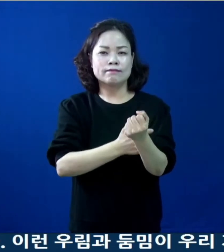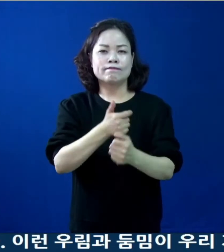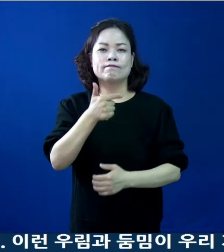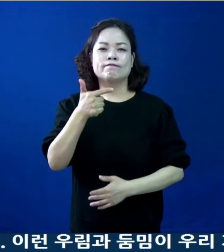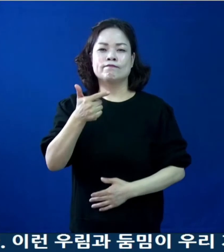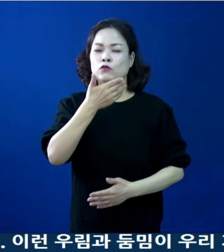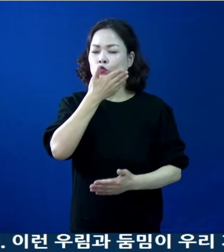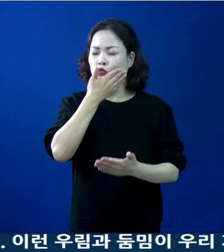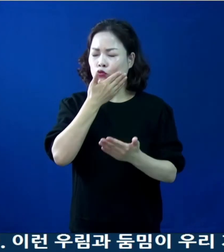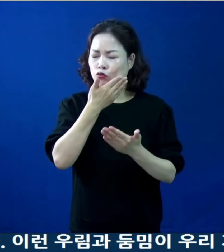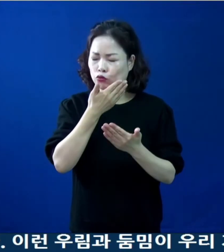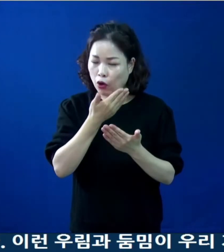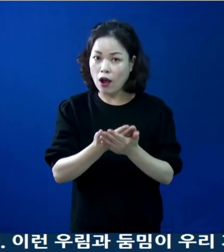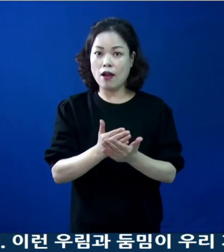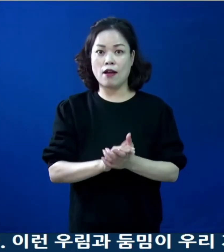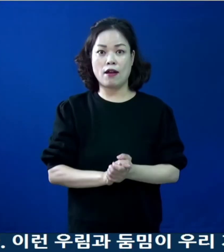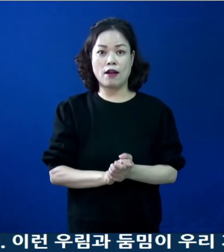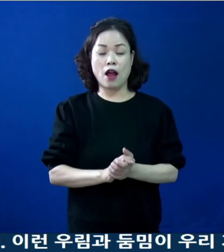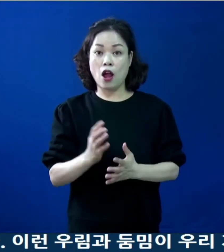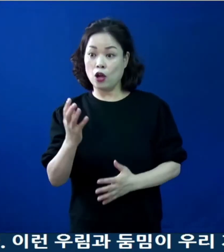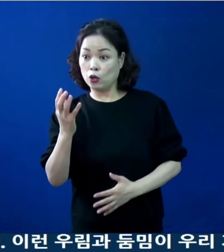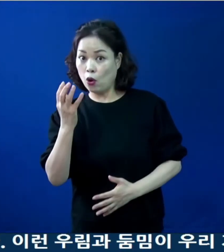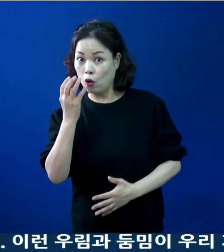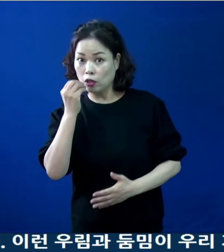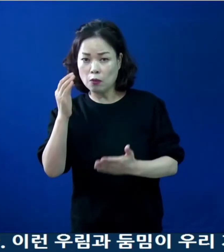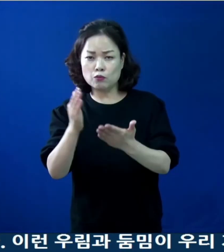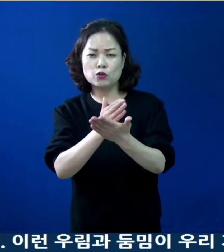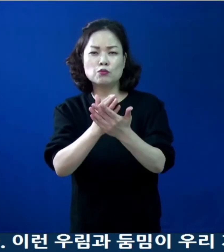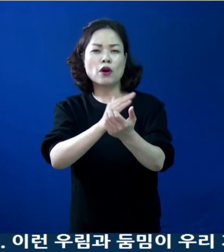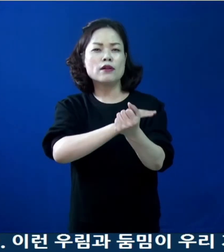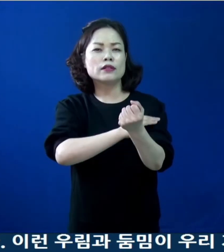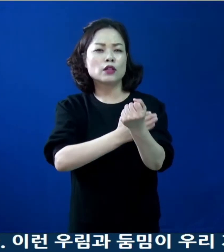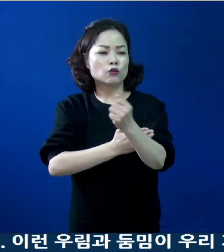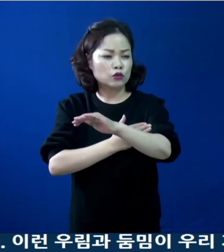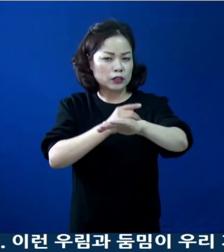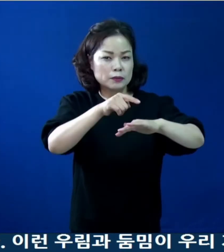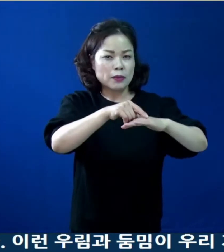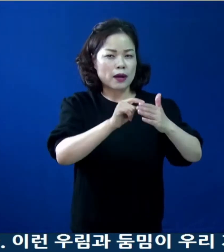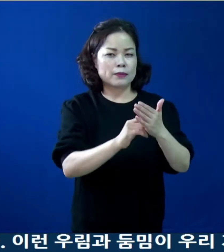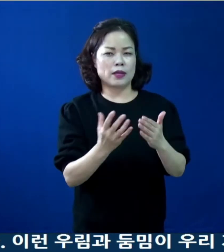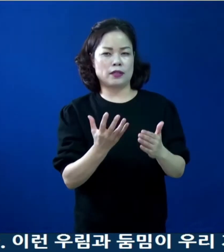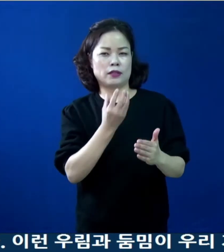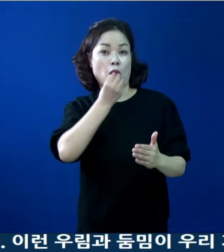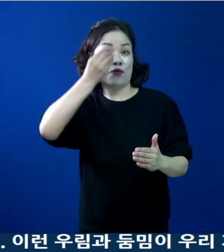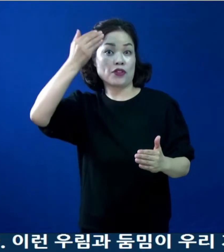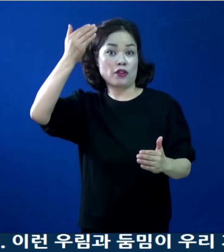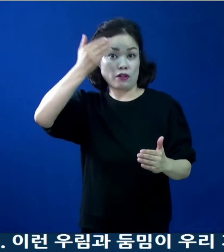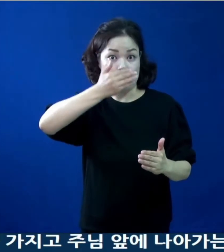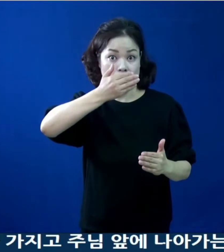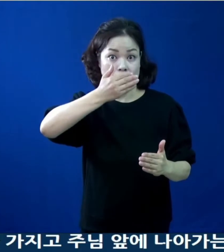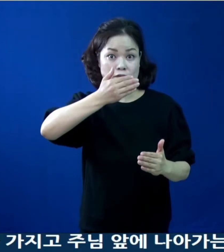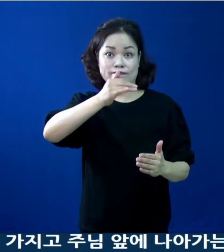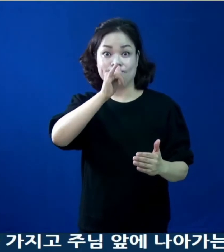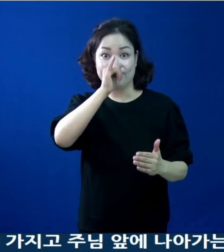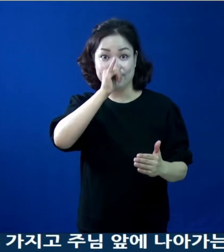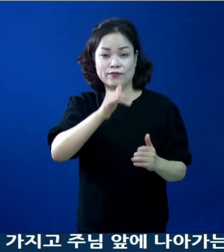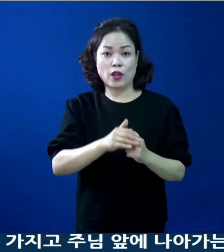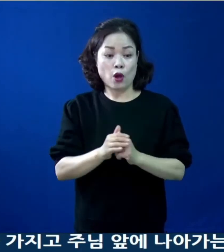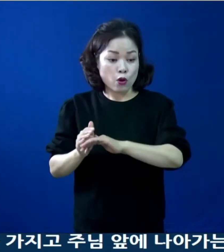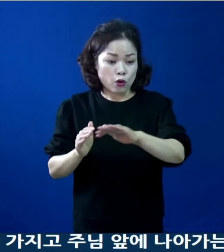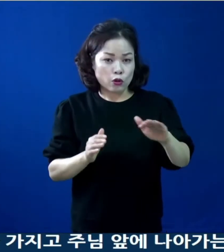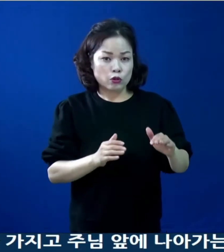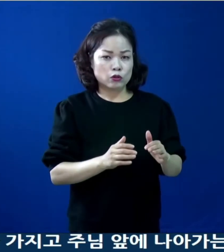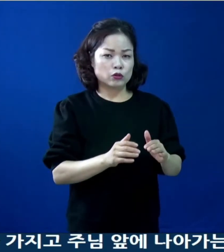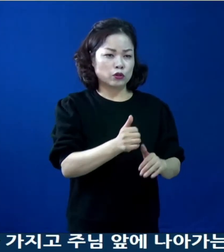중요한지 모릅니다. 근데 이 거룩함에 대한 분별력은 우리 마음의 성결에서 오는 겁니다. 그래서